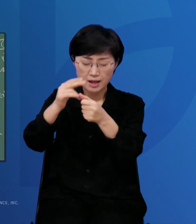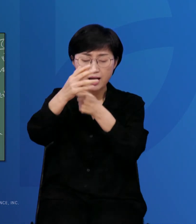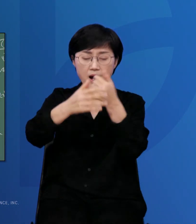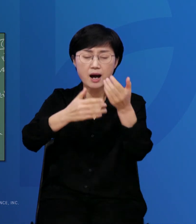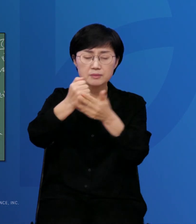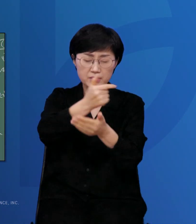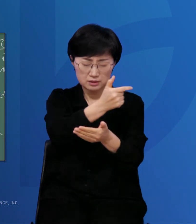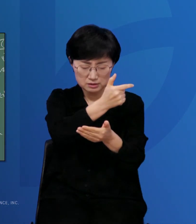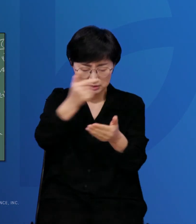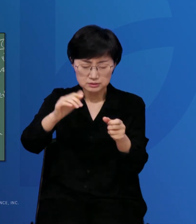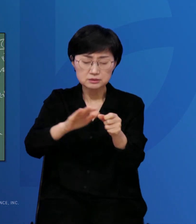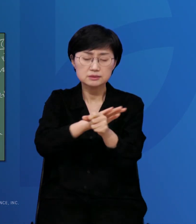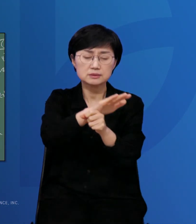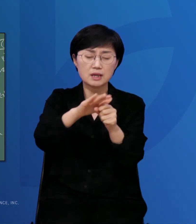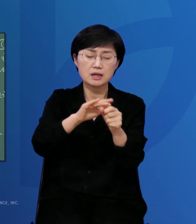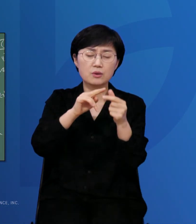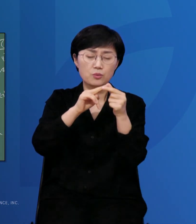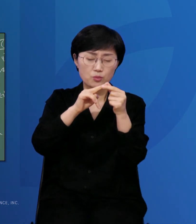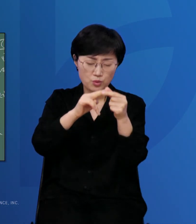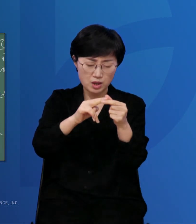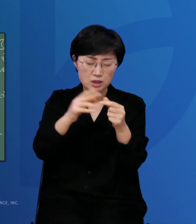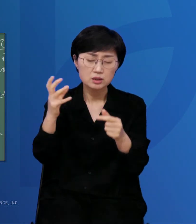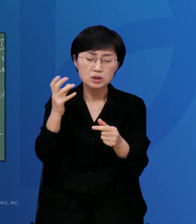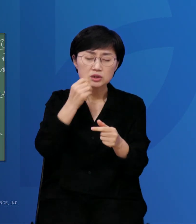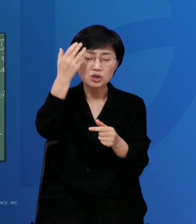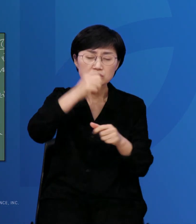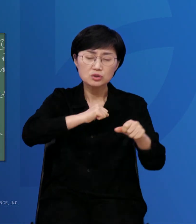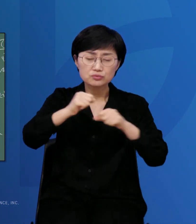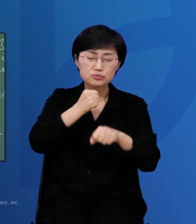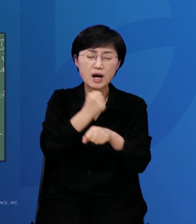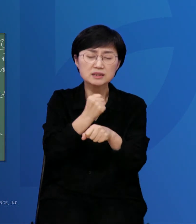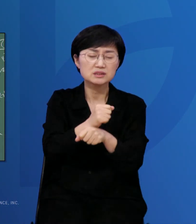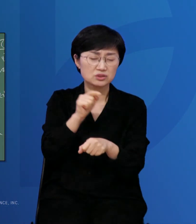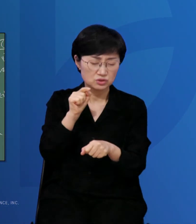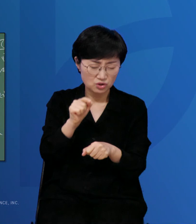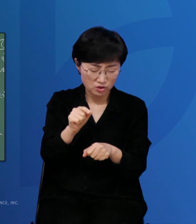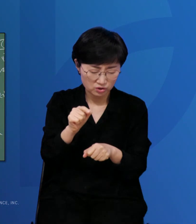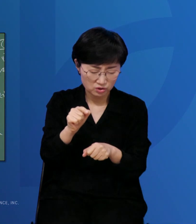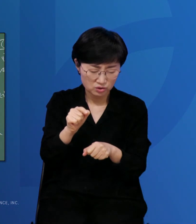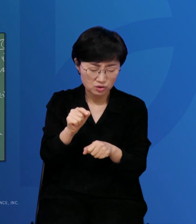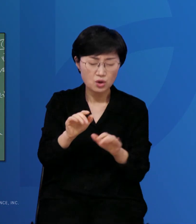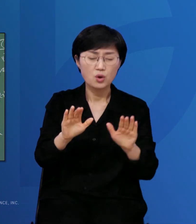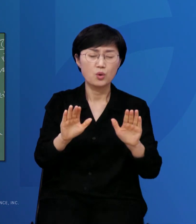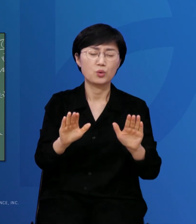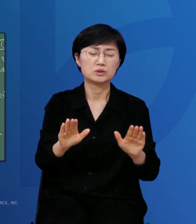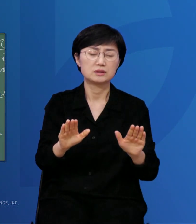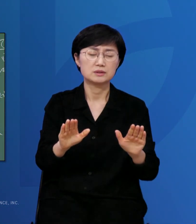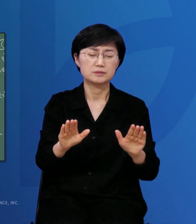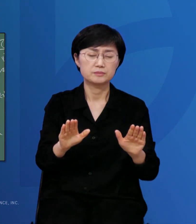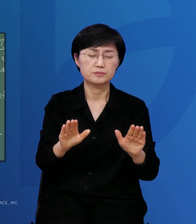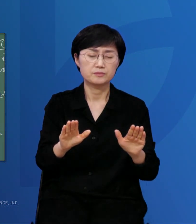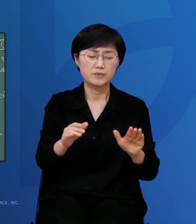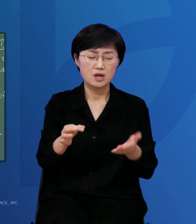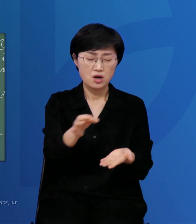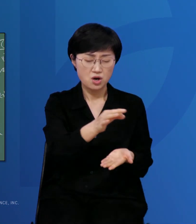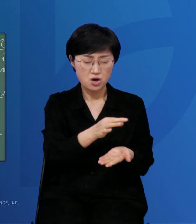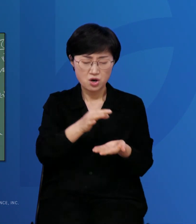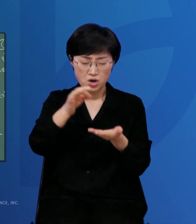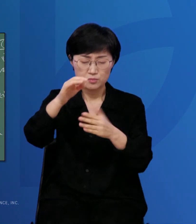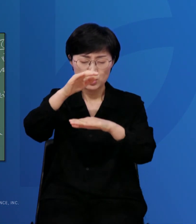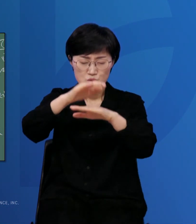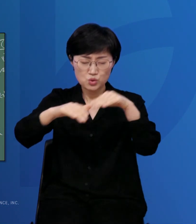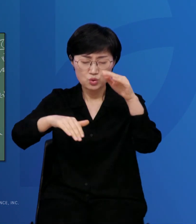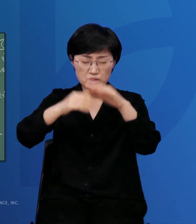하나님의 크신 사랑하심과 성령님의 역사하심이 오늘 예물 드린